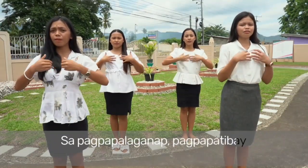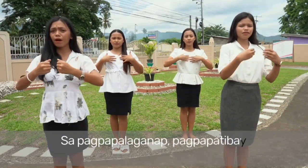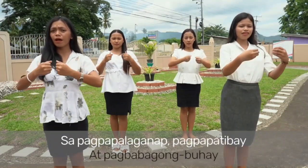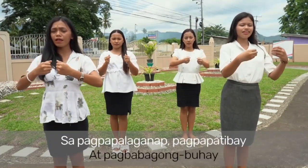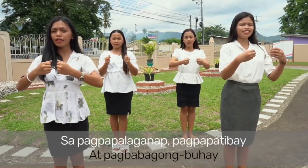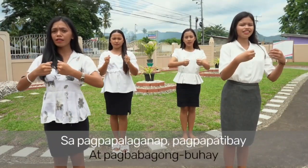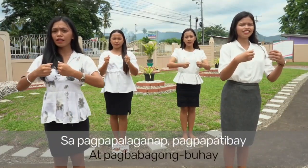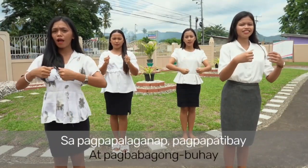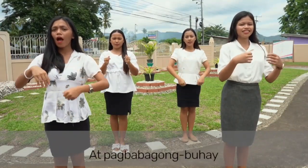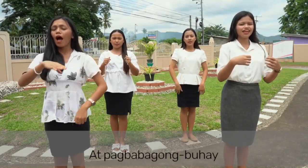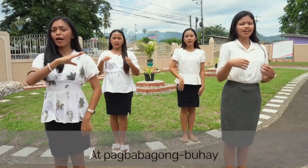pagpapatibay at